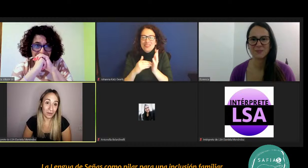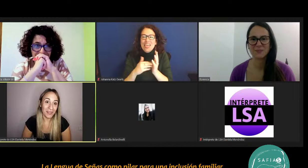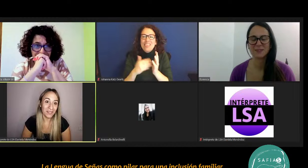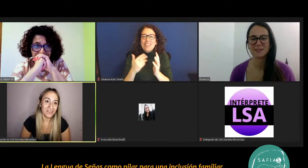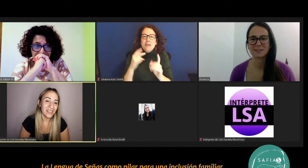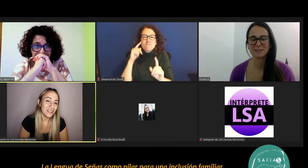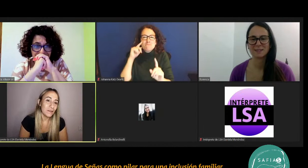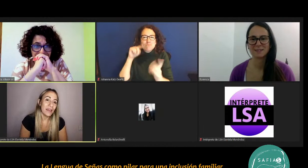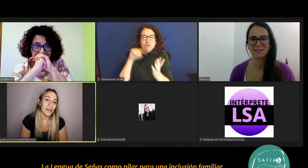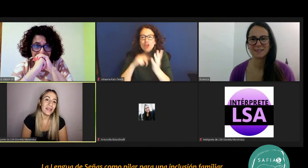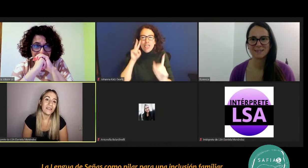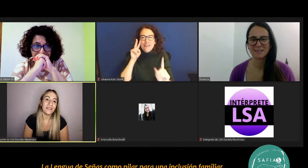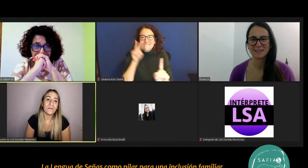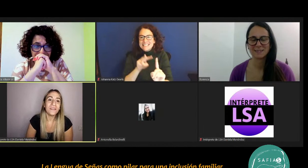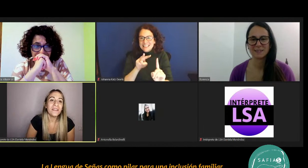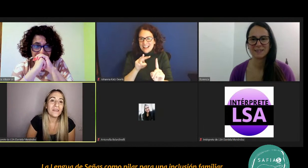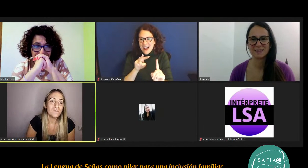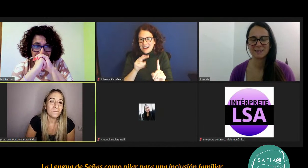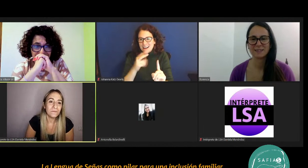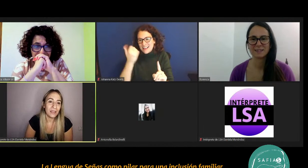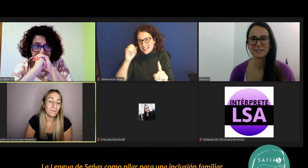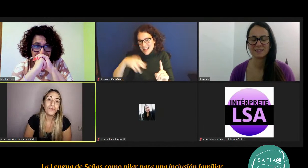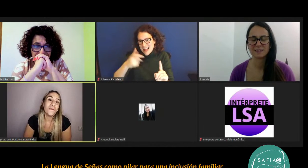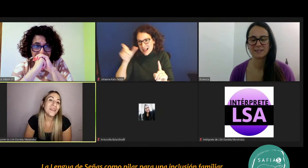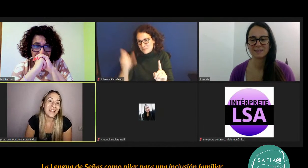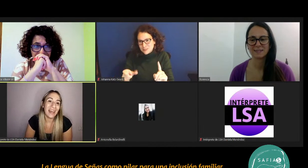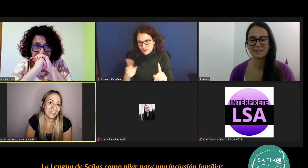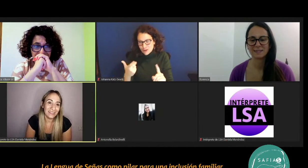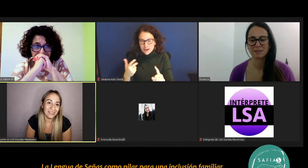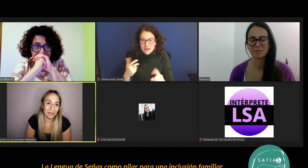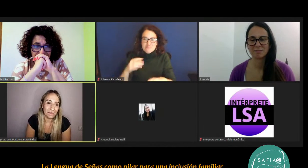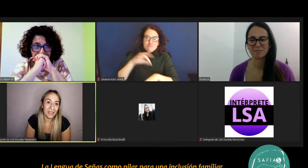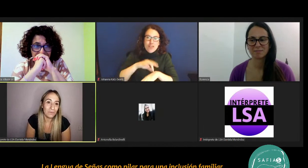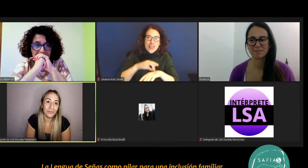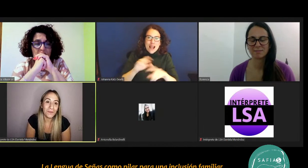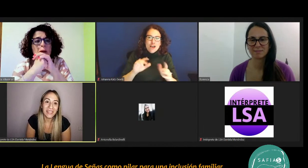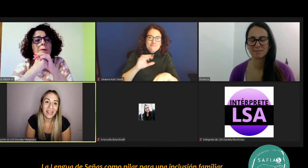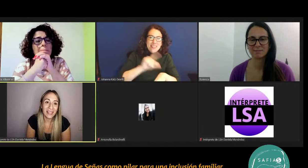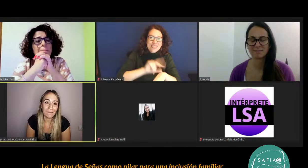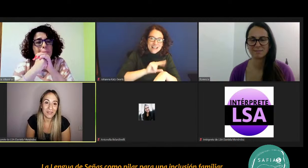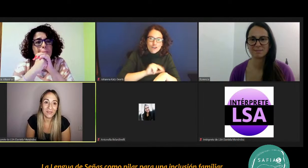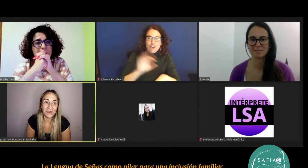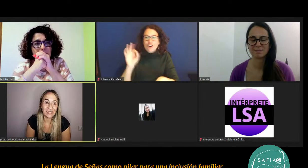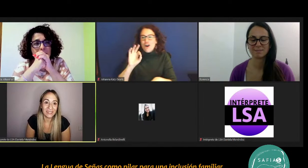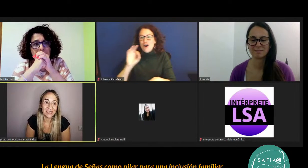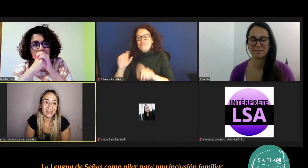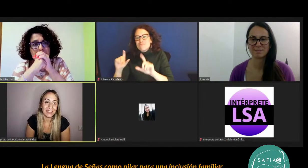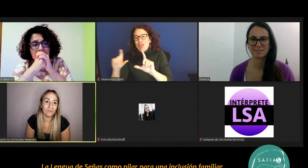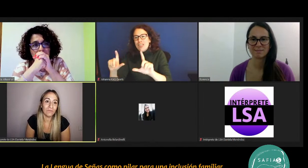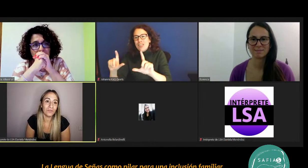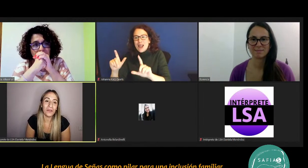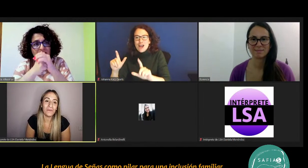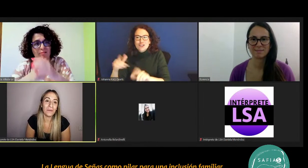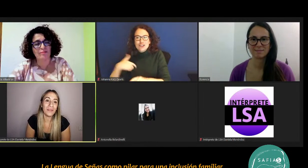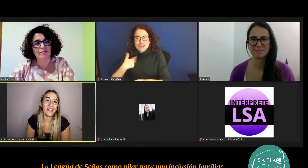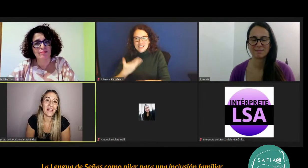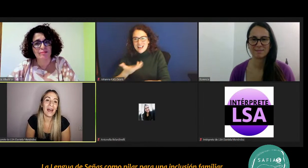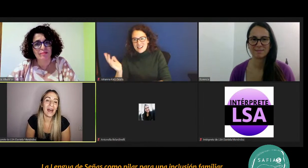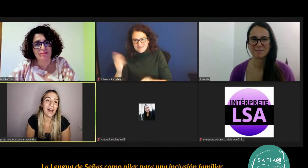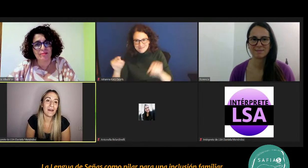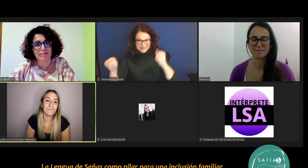Y lo repito, sí, depende del punto de vista. Depende del punto de vista de la persona, ¿sí? Si es